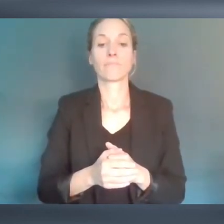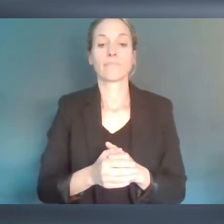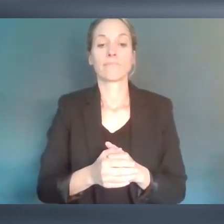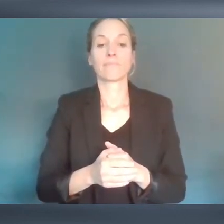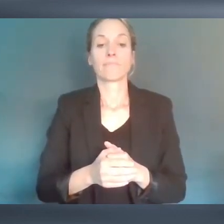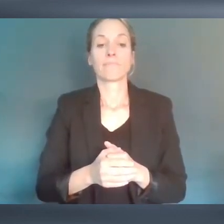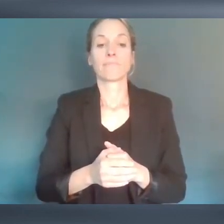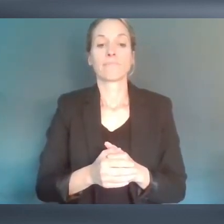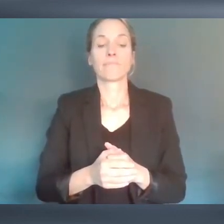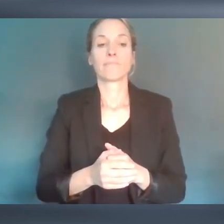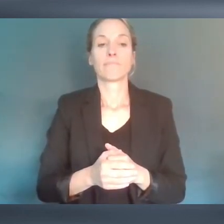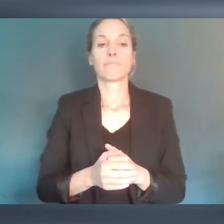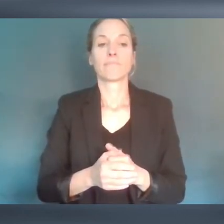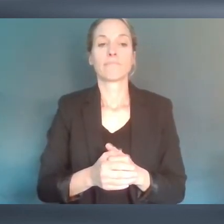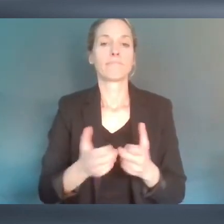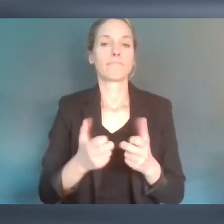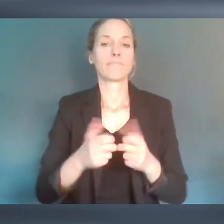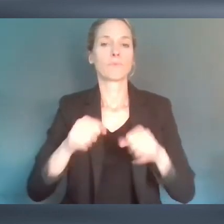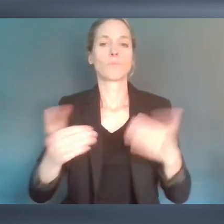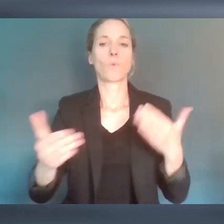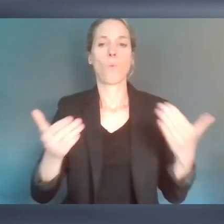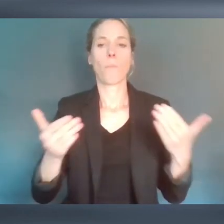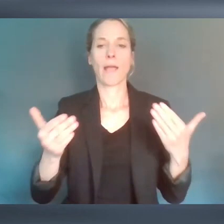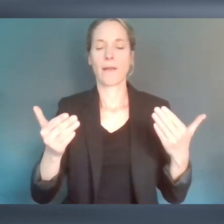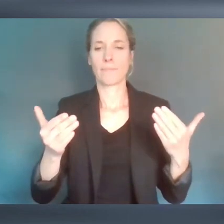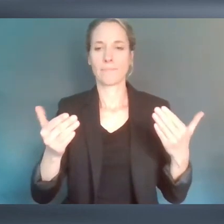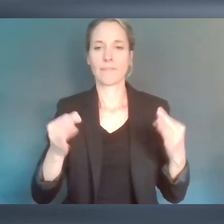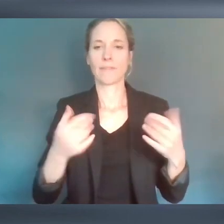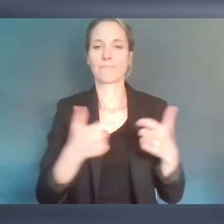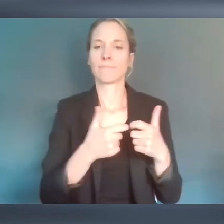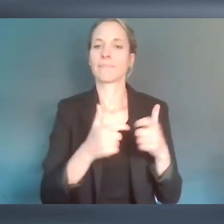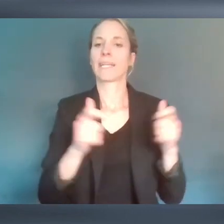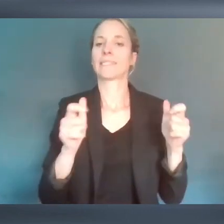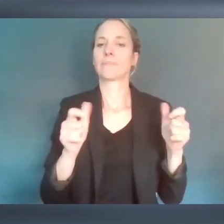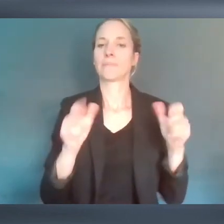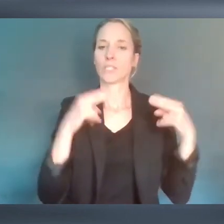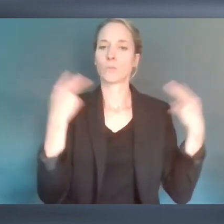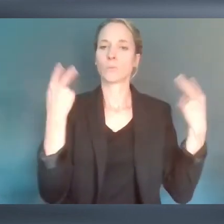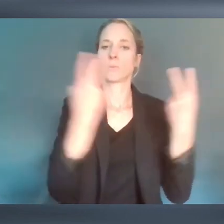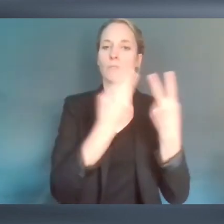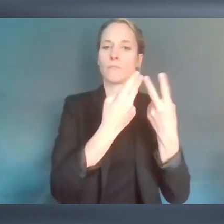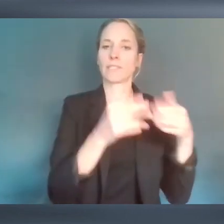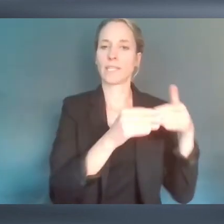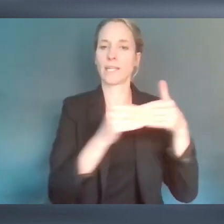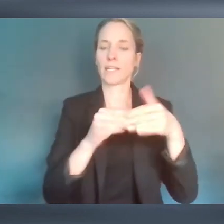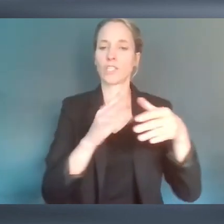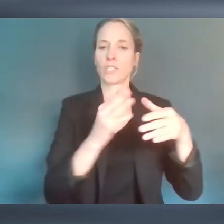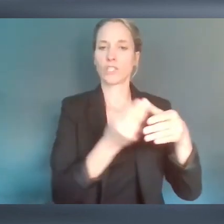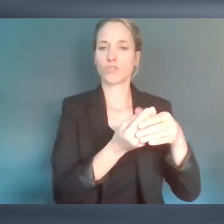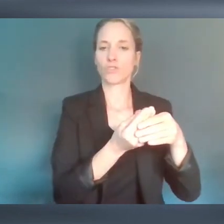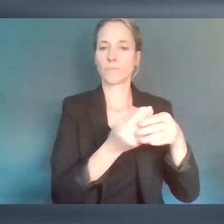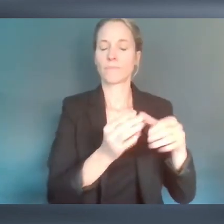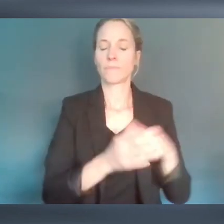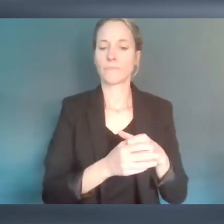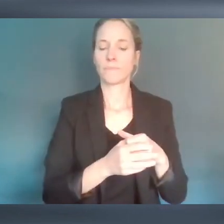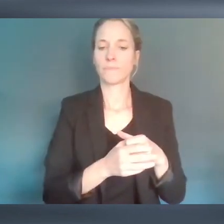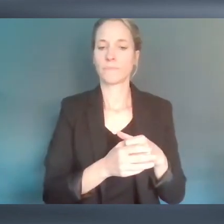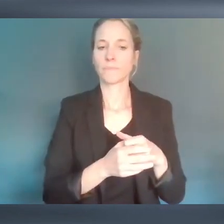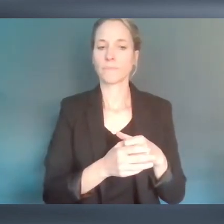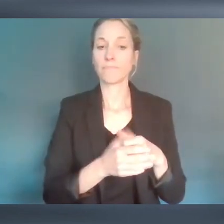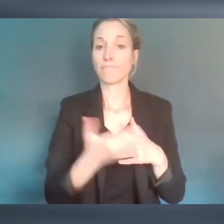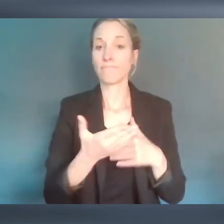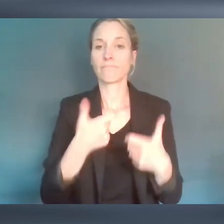parallèle entre l'accessibilité universelle, le leadership, c'est que finalement,